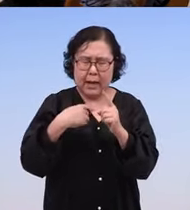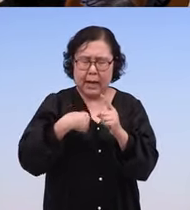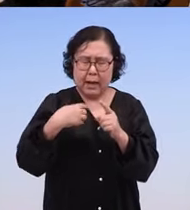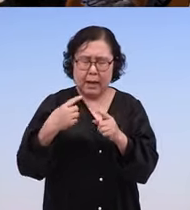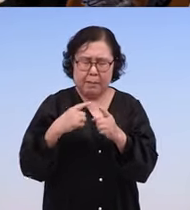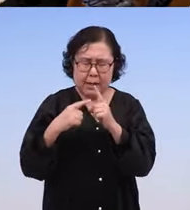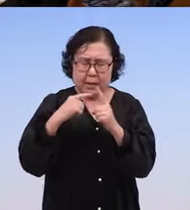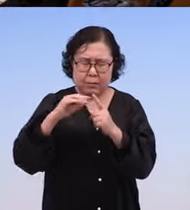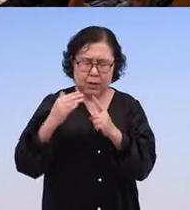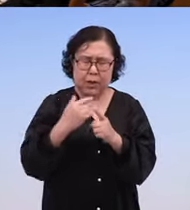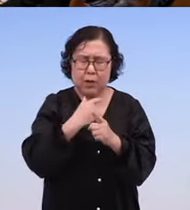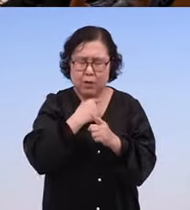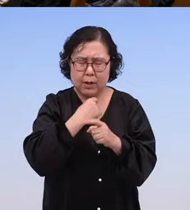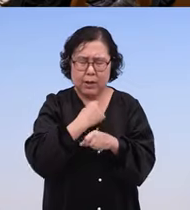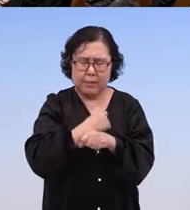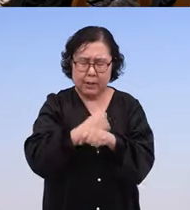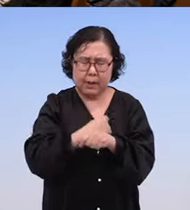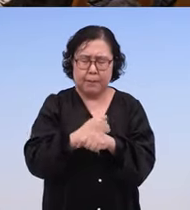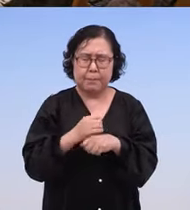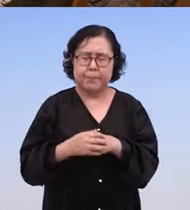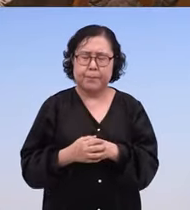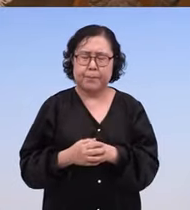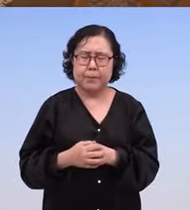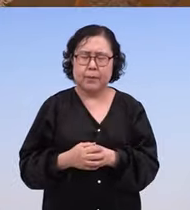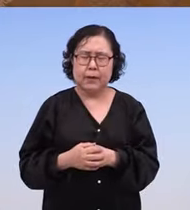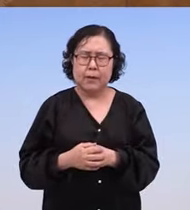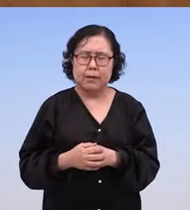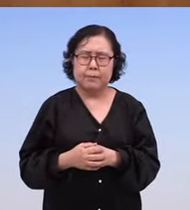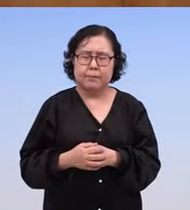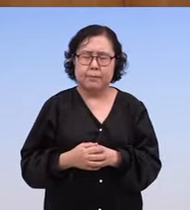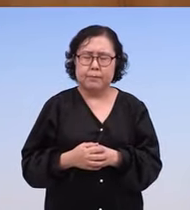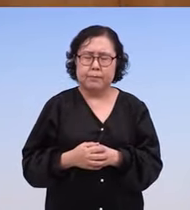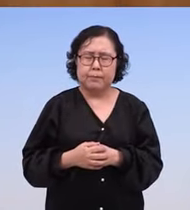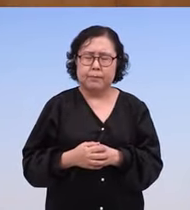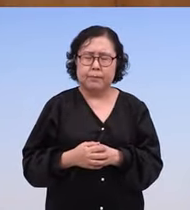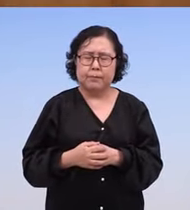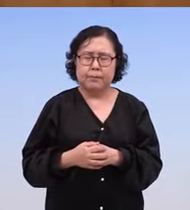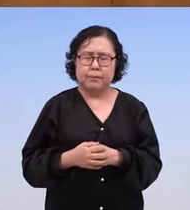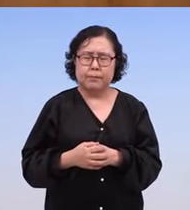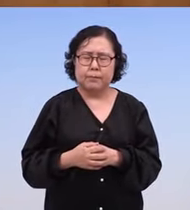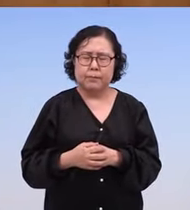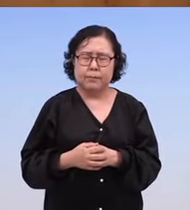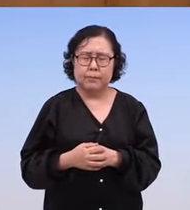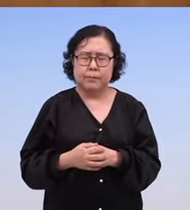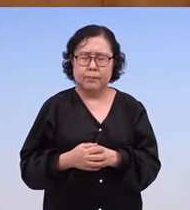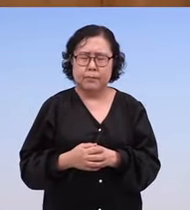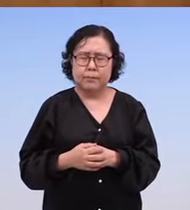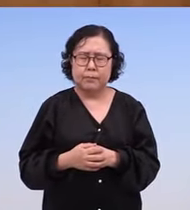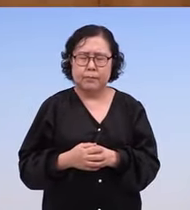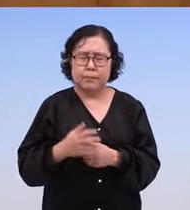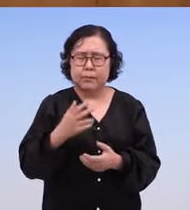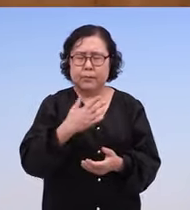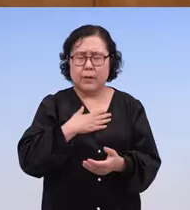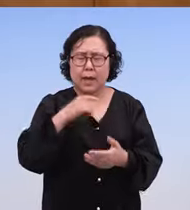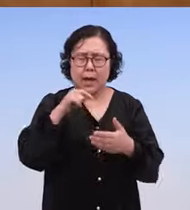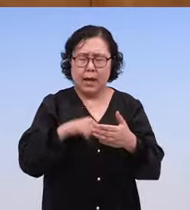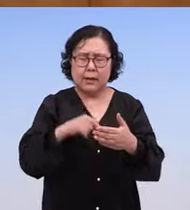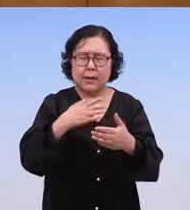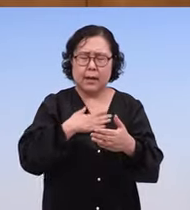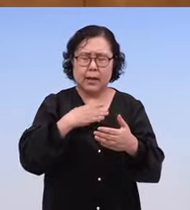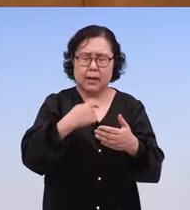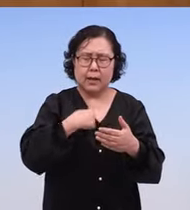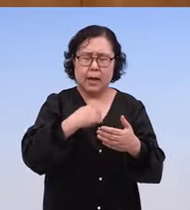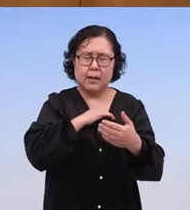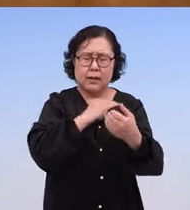되도록 주님 인도하여 주시옵소서. 하나님 아버지, 그렇게 인도하여 주시는 주님을 의지합니다. 내 안에 내게